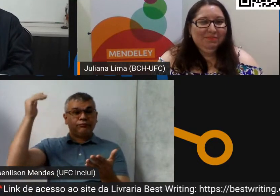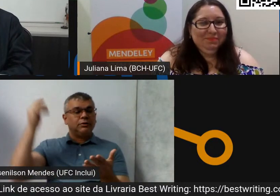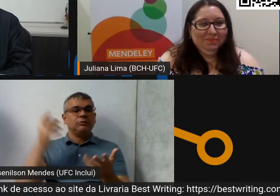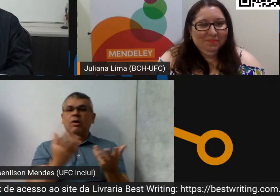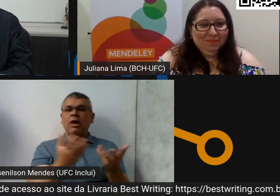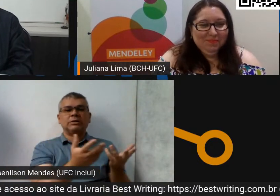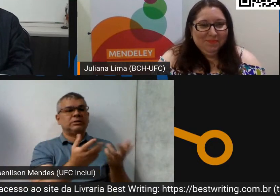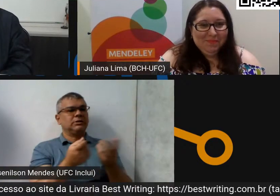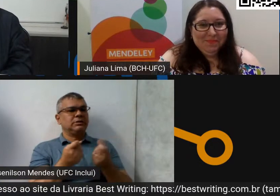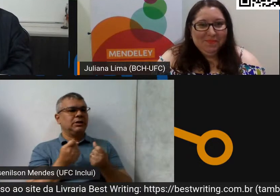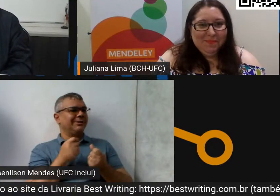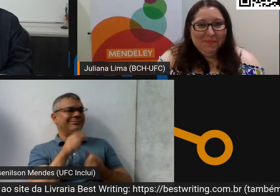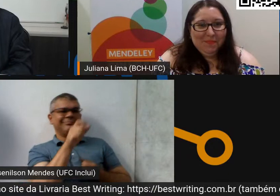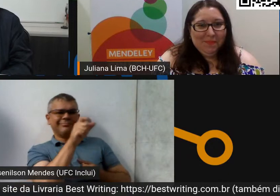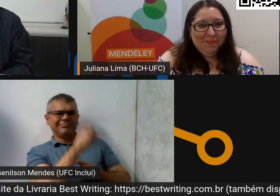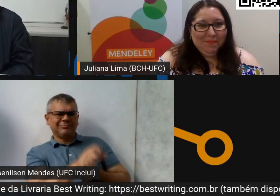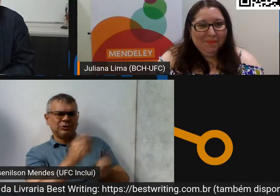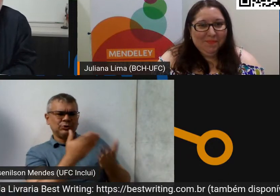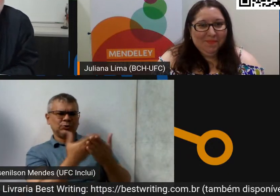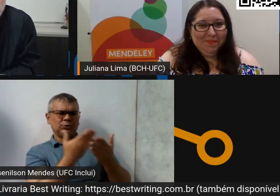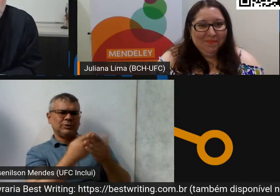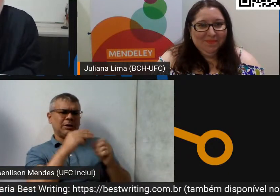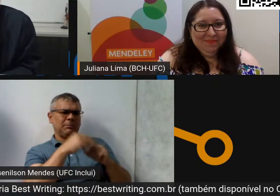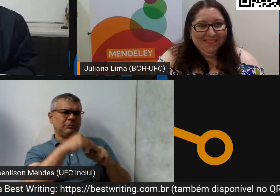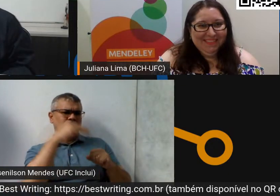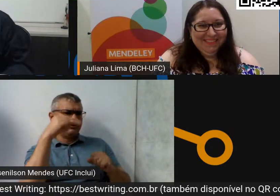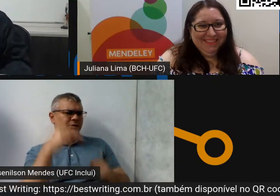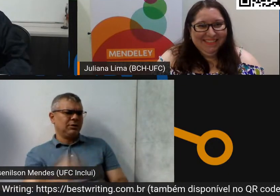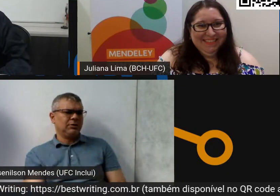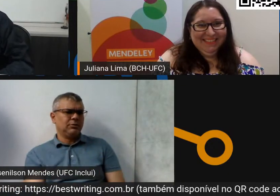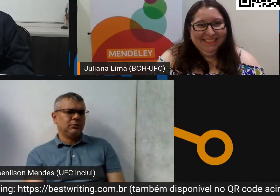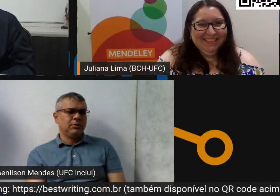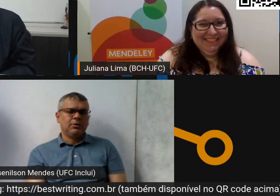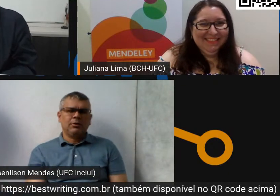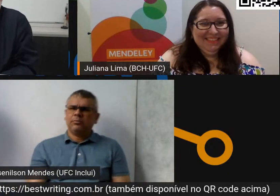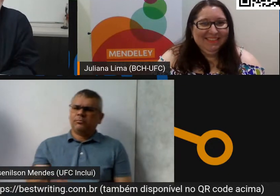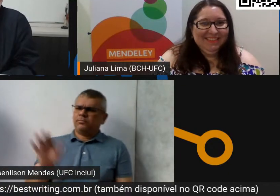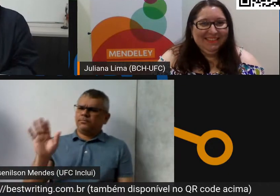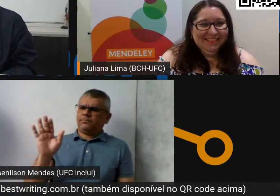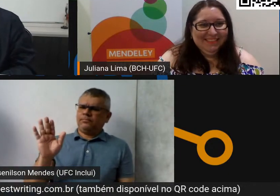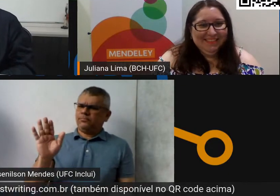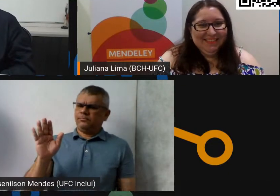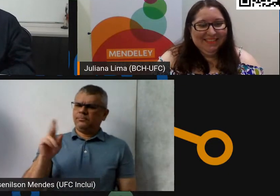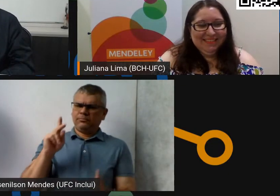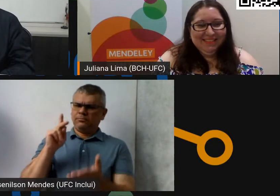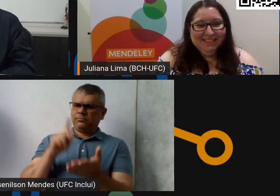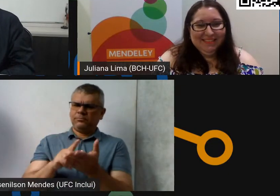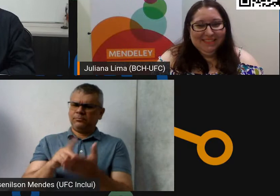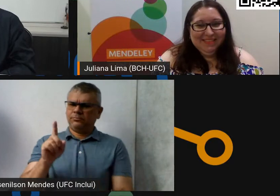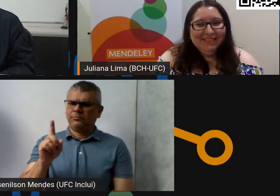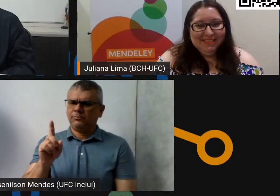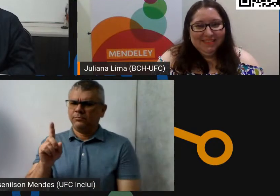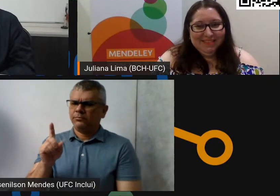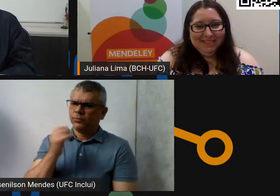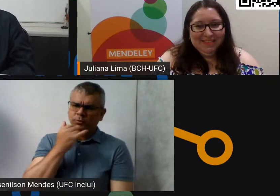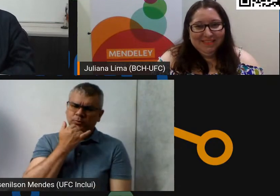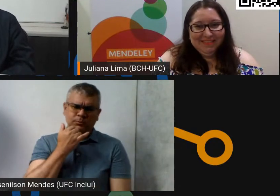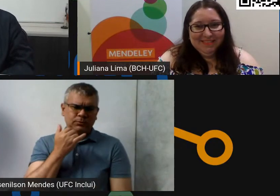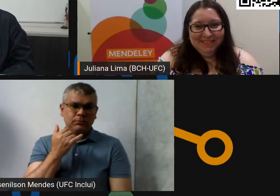fazer? Ah, isso não é verdade, desculpa. Elas aceitam artigos bons. Quando a